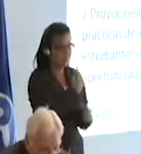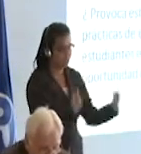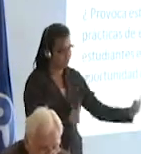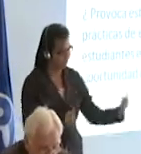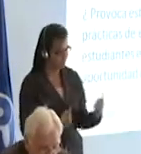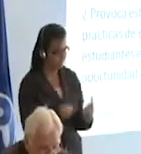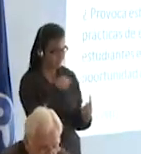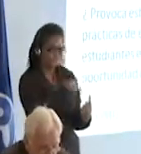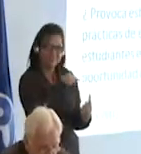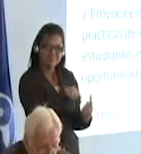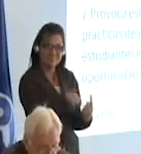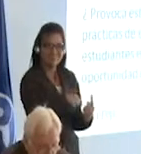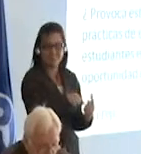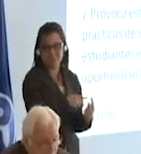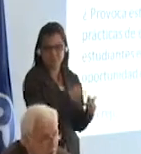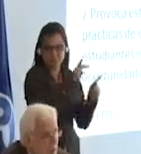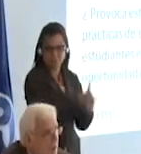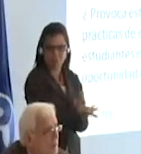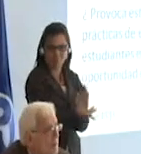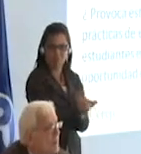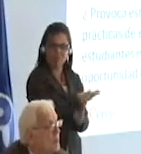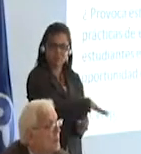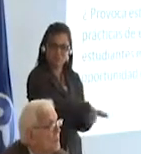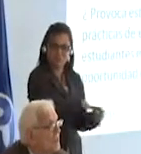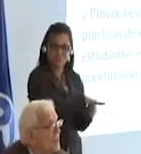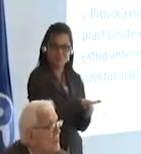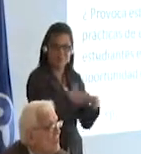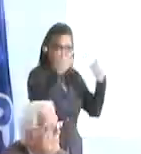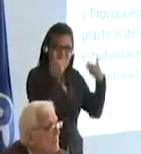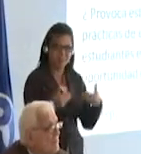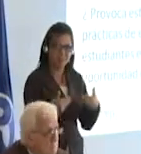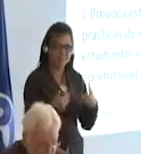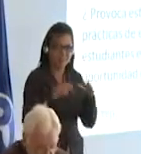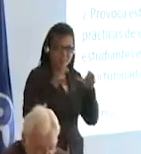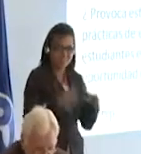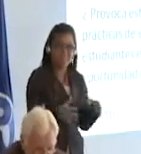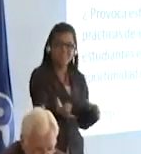en situation de handicap dans sa classe, que se passe-t-il?